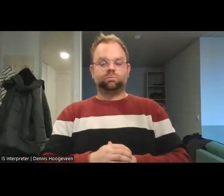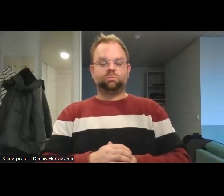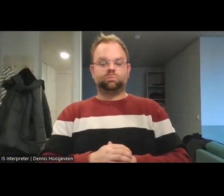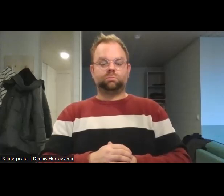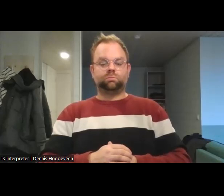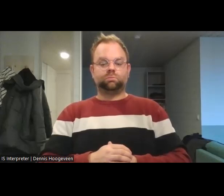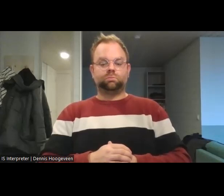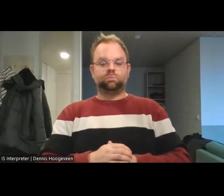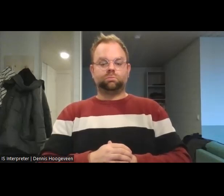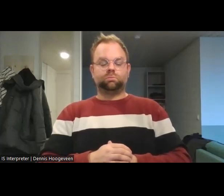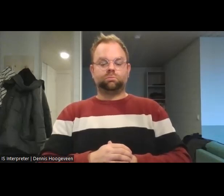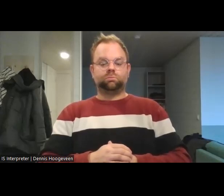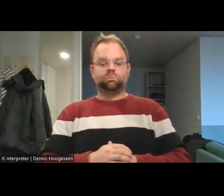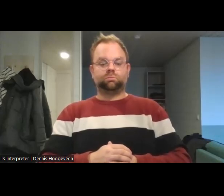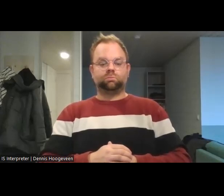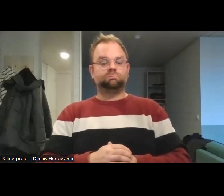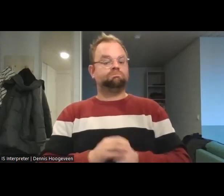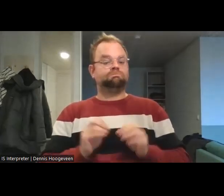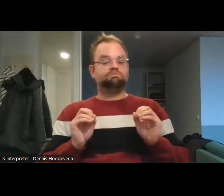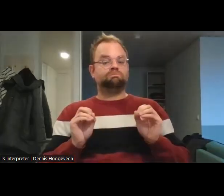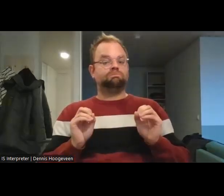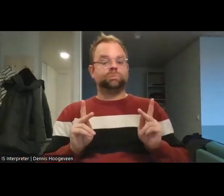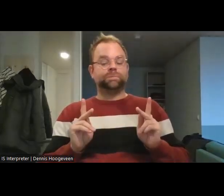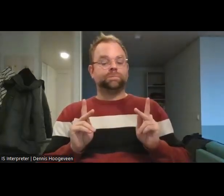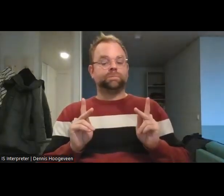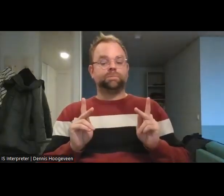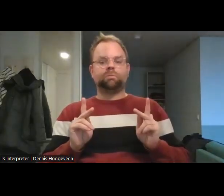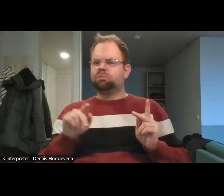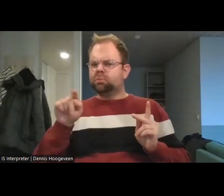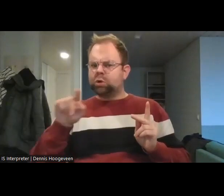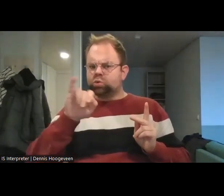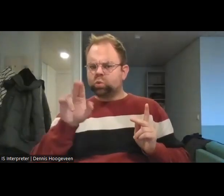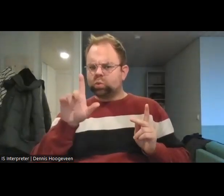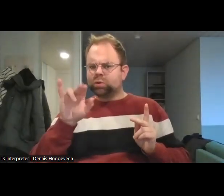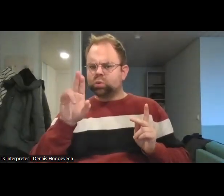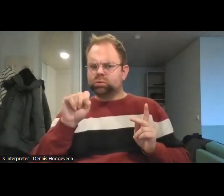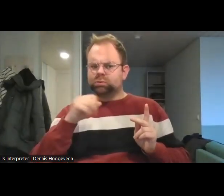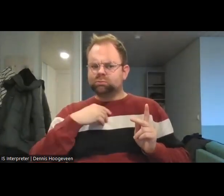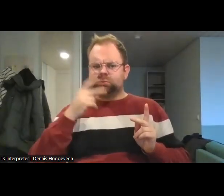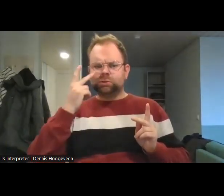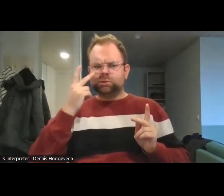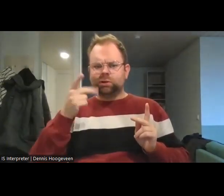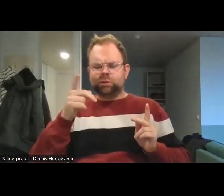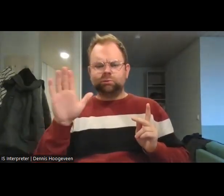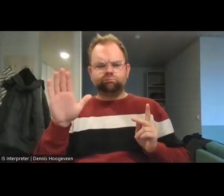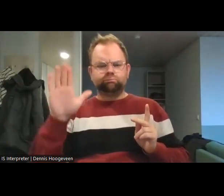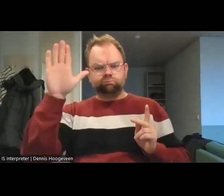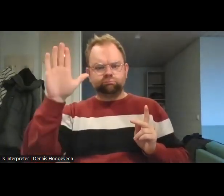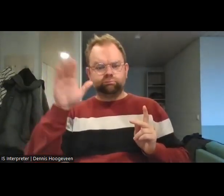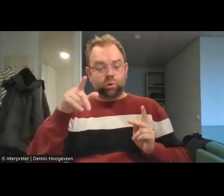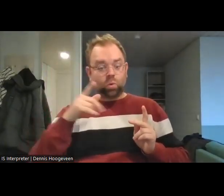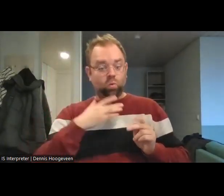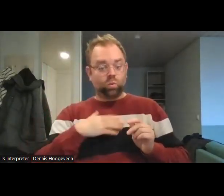OK, Julius, je vois que tu as encore une fois levé ta main. Tu voudras dire quelque chose d'autre? Oui, oui,